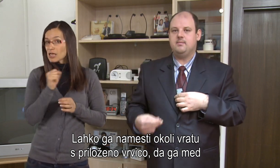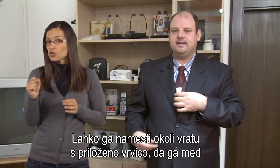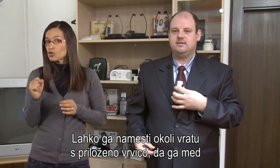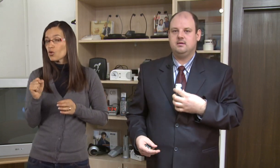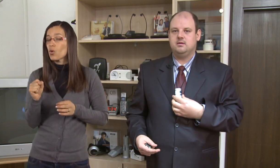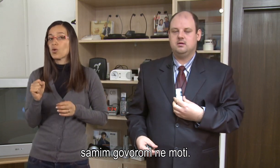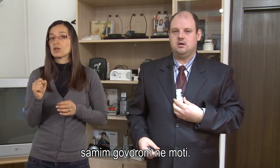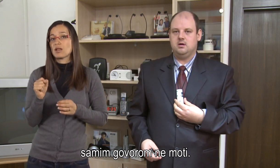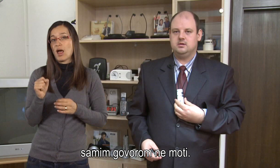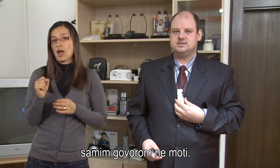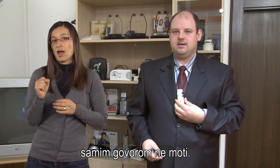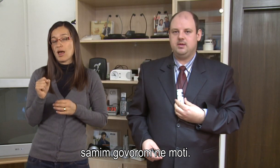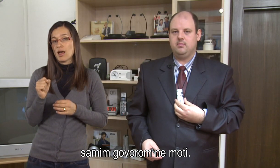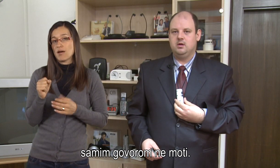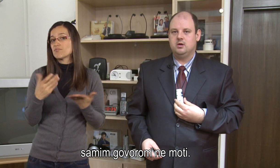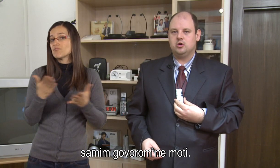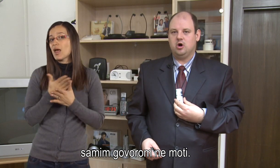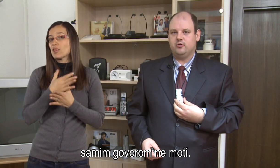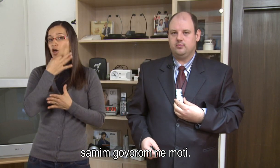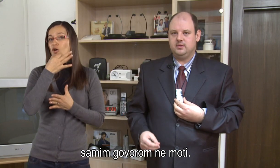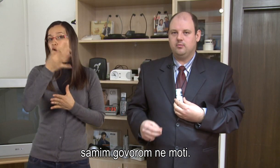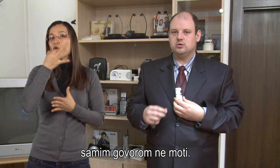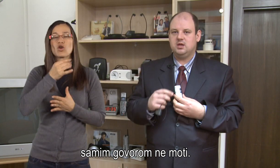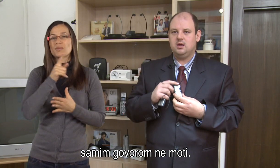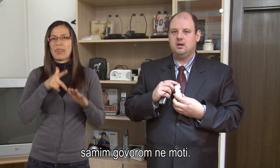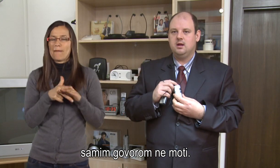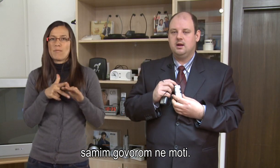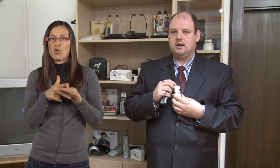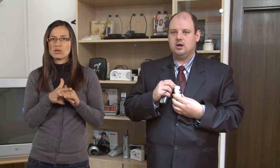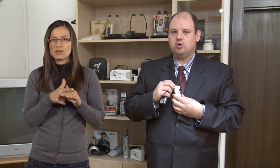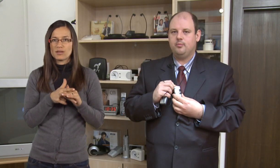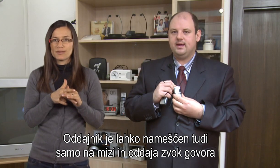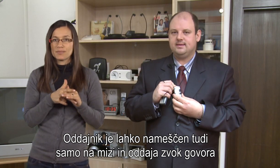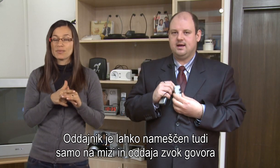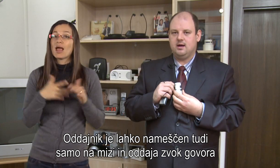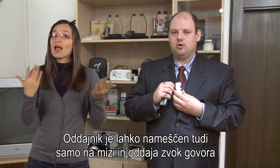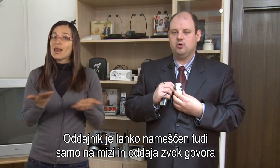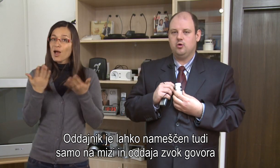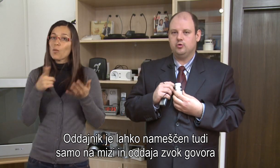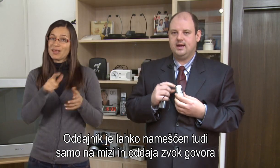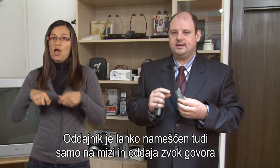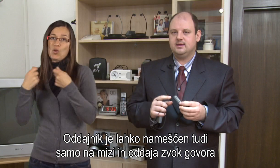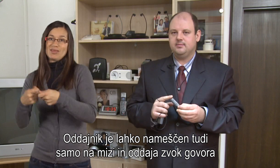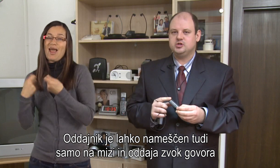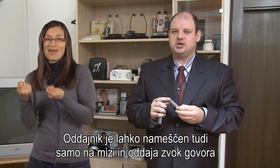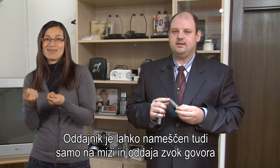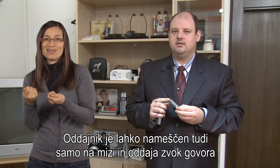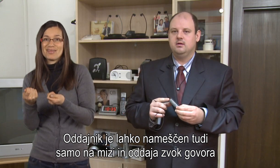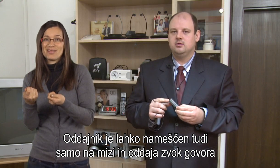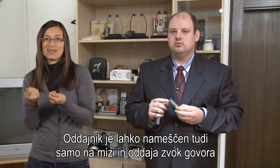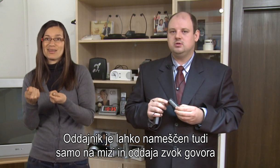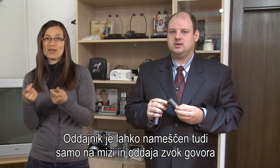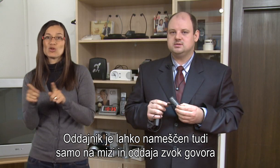da ga med samim govorom ne moti, lahko pa je ta oddajnik